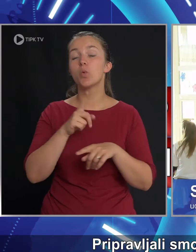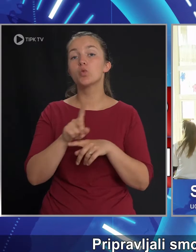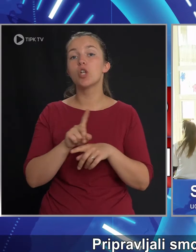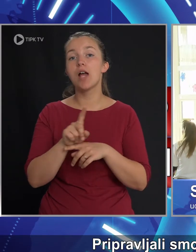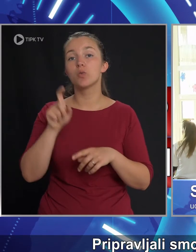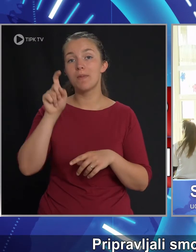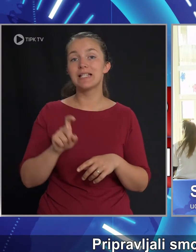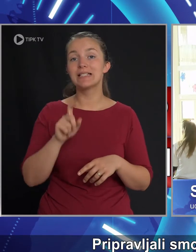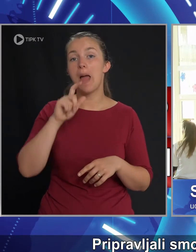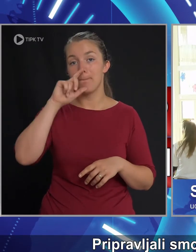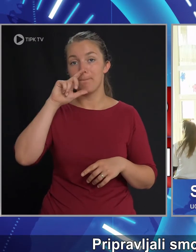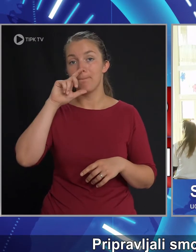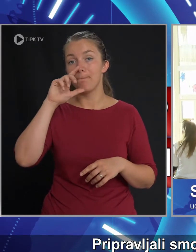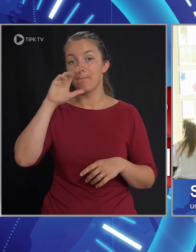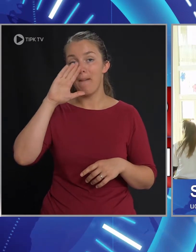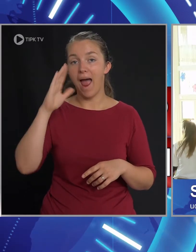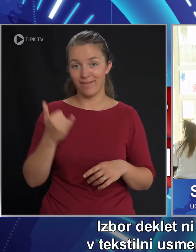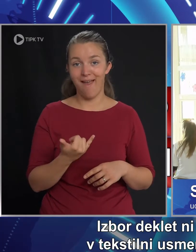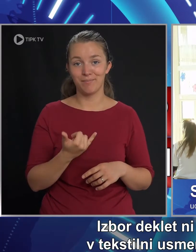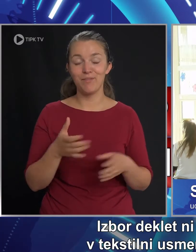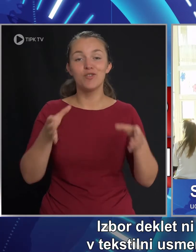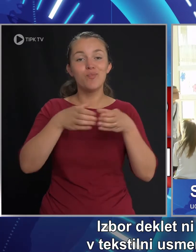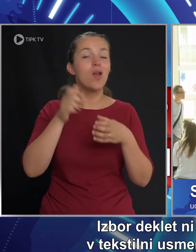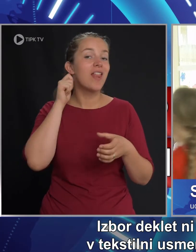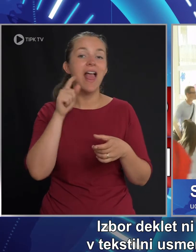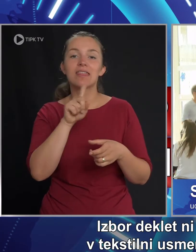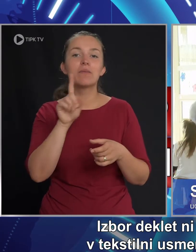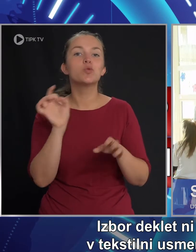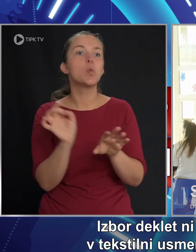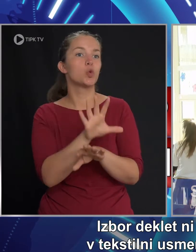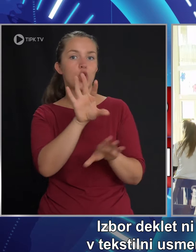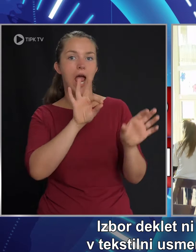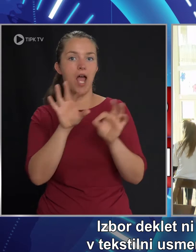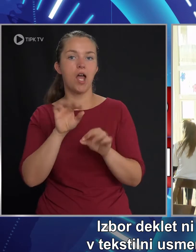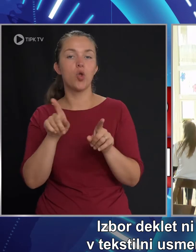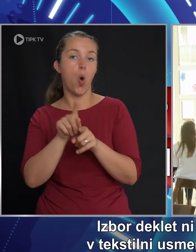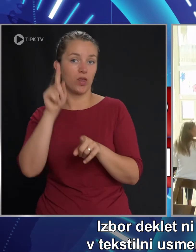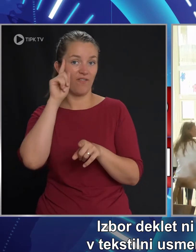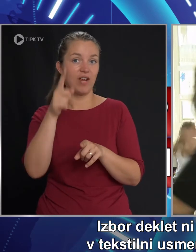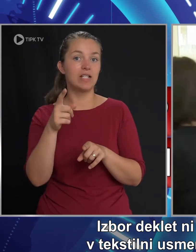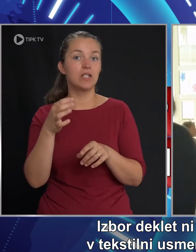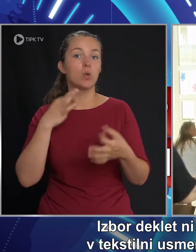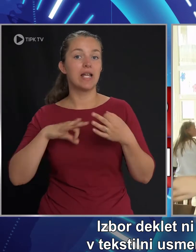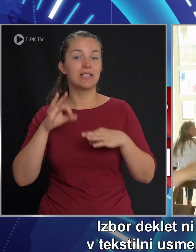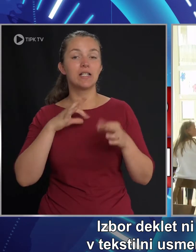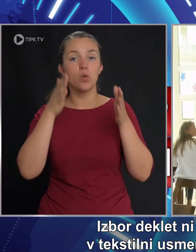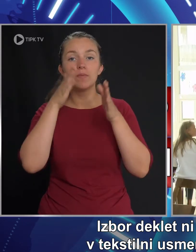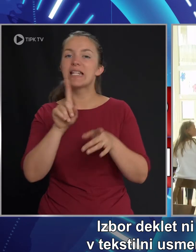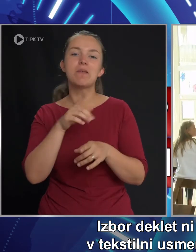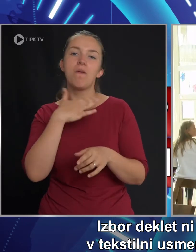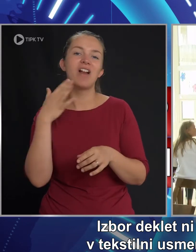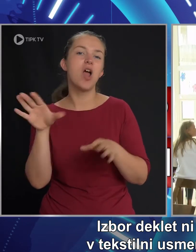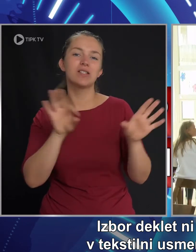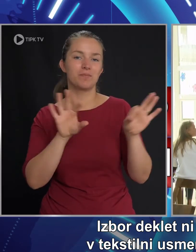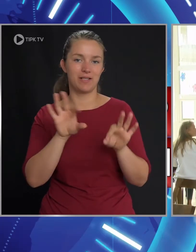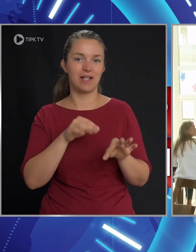Pripravljali smo se v času meseca maja. Izbor deklet ni bil naključen. Kot veste, v tekstilni smeri